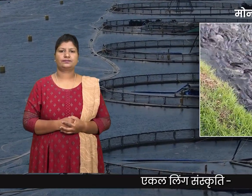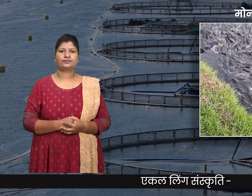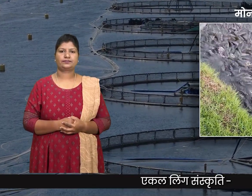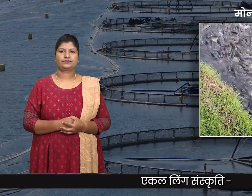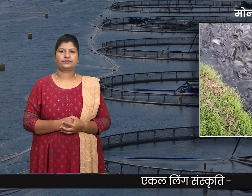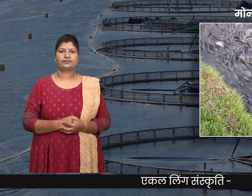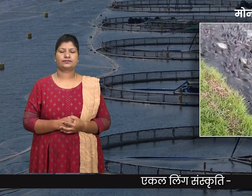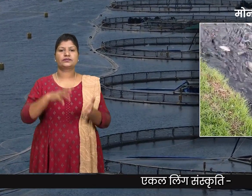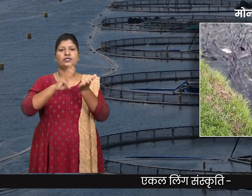एकल लिंग संस्कृति